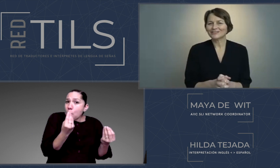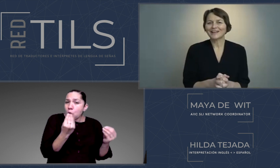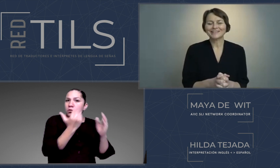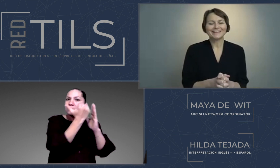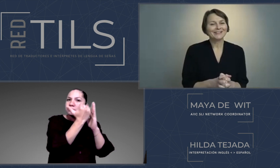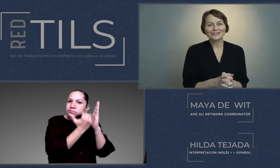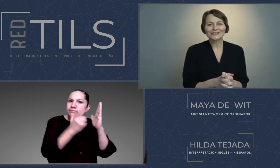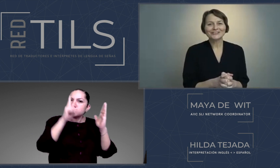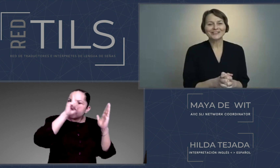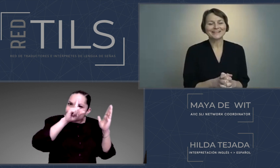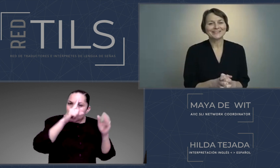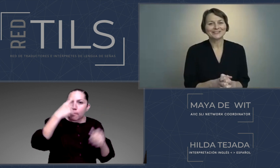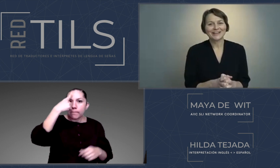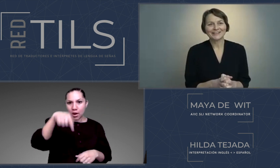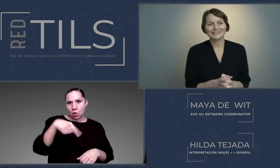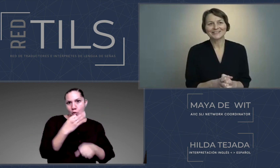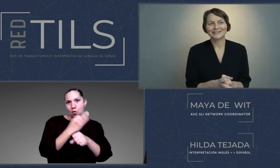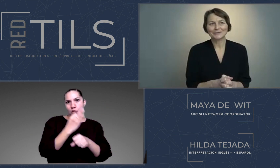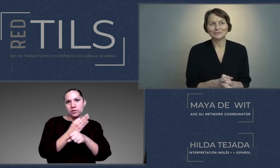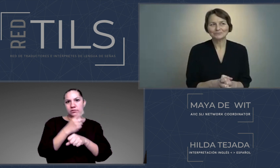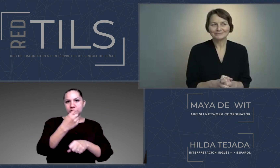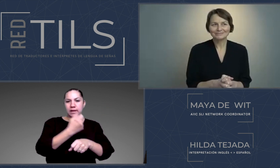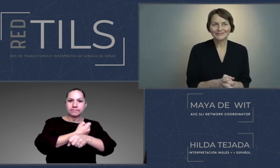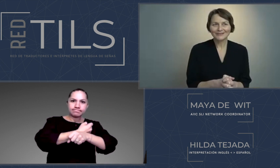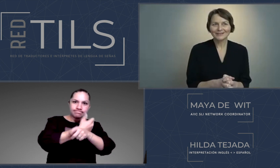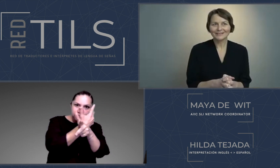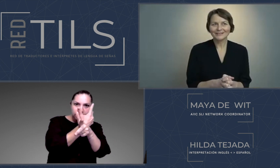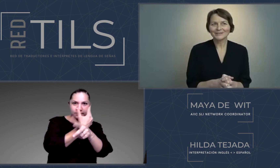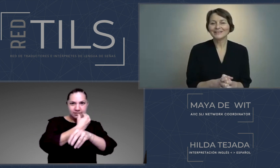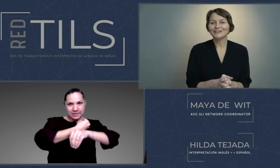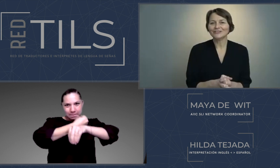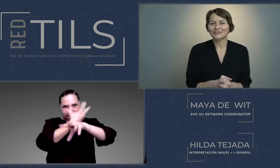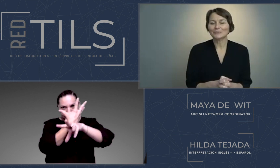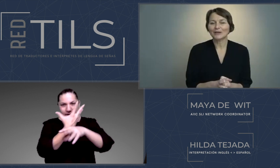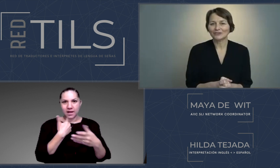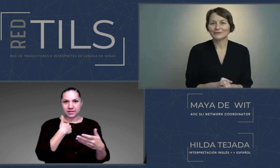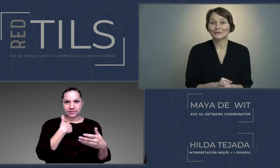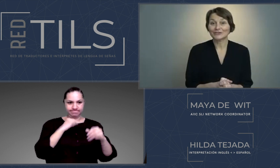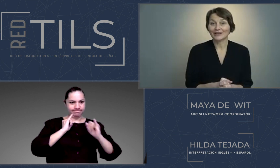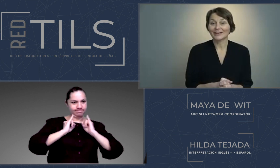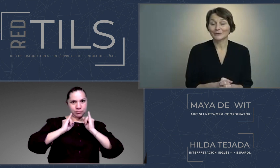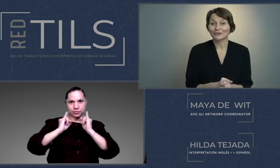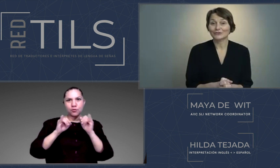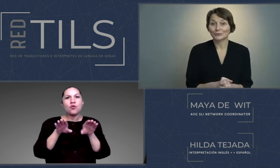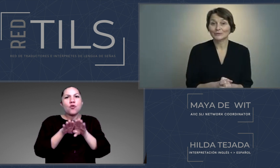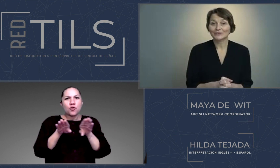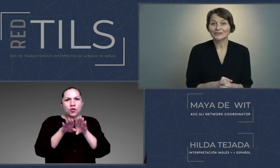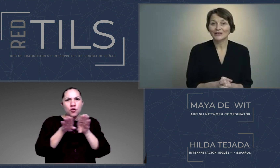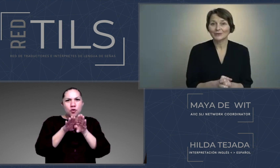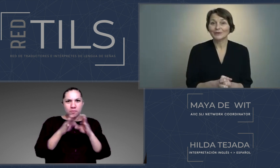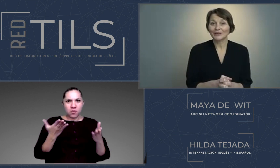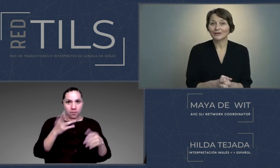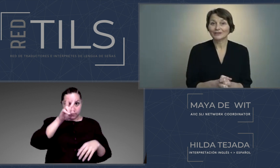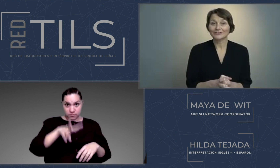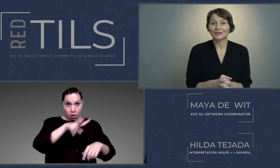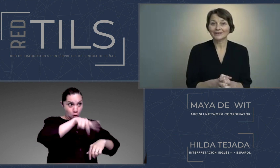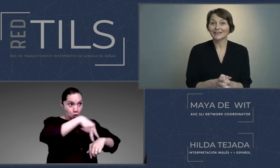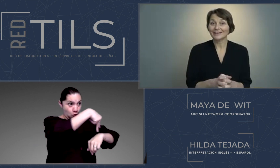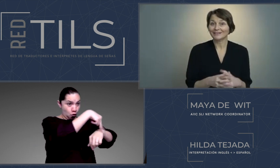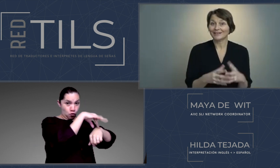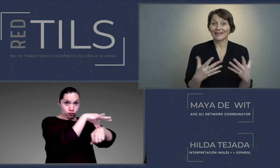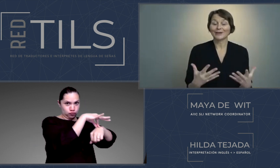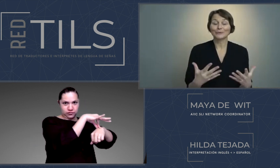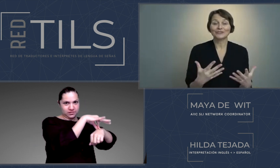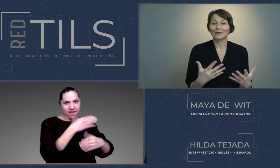pantalla de manera remota. Ahora, la interpretación remota no es exactamente lo mejor ni lo más fácil